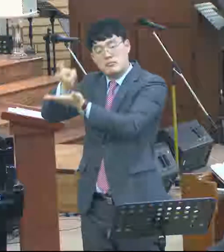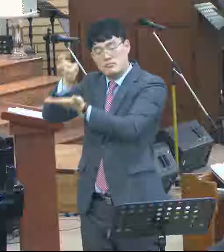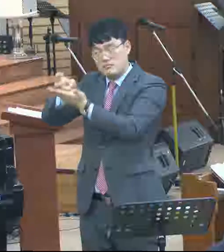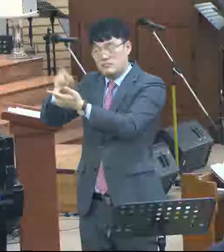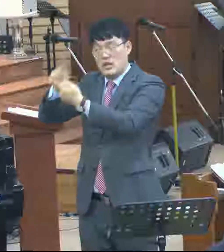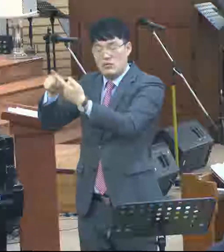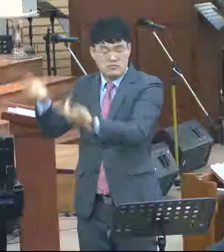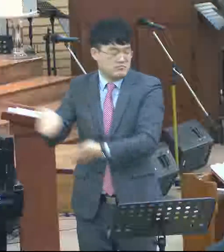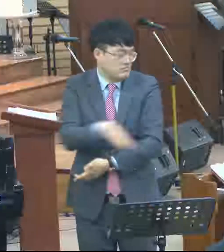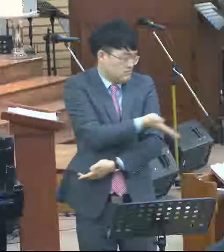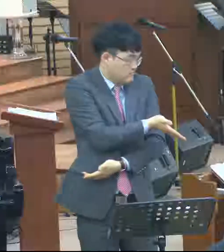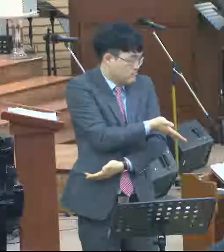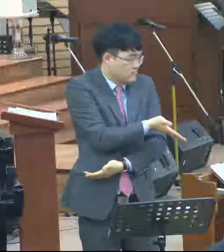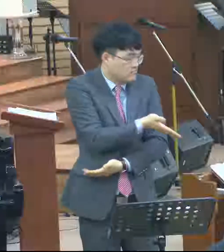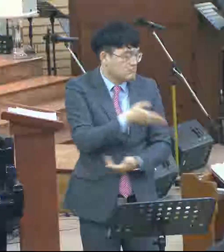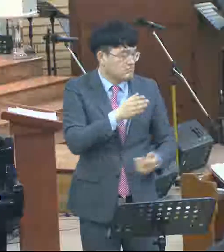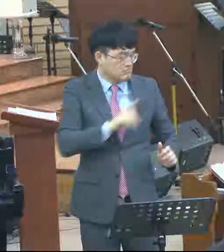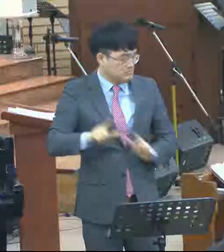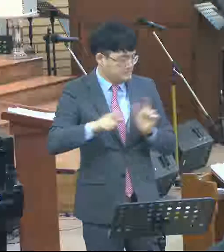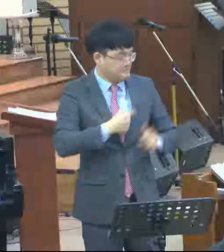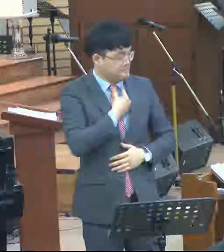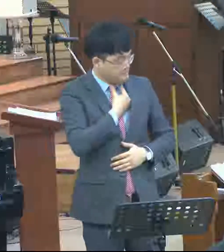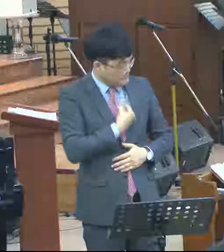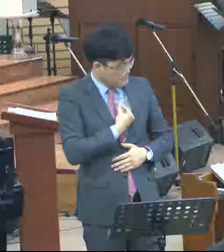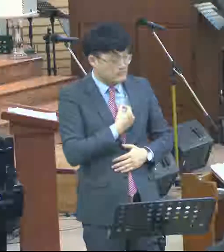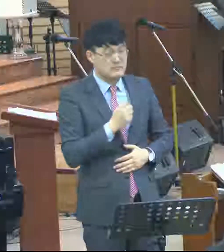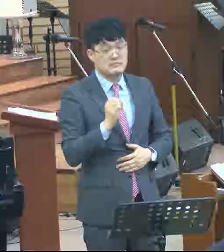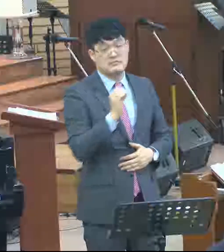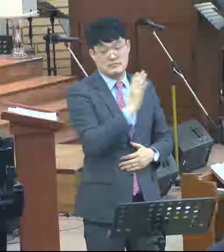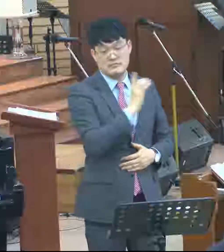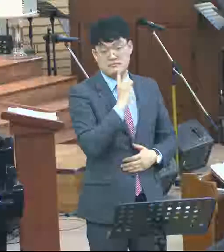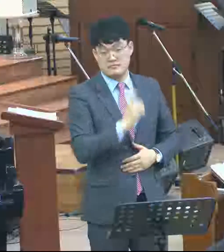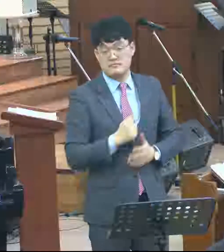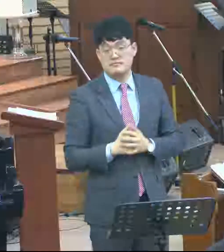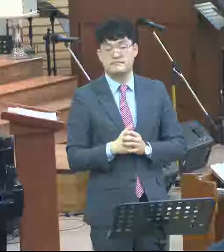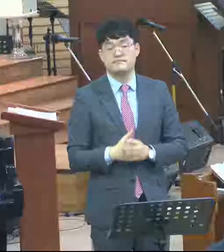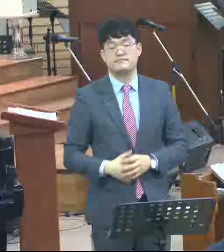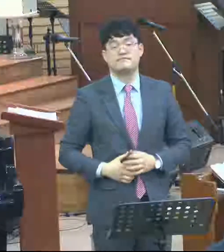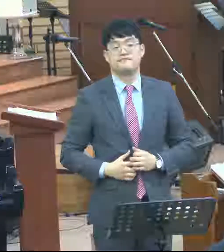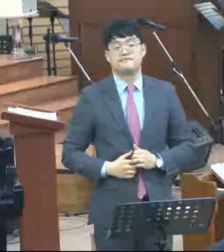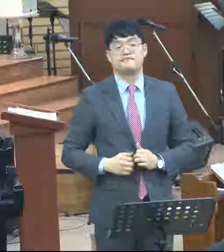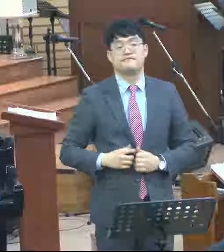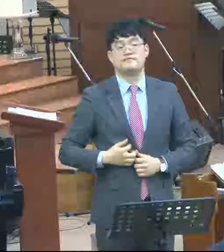법대로 살기를 원합니다. 그렇게 했던 것이죠.